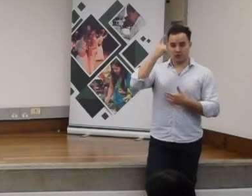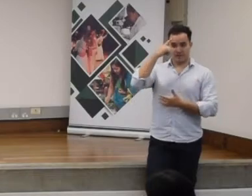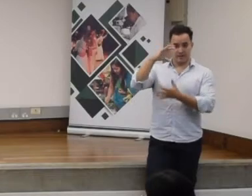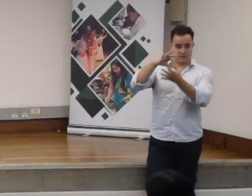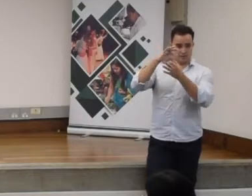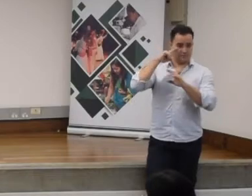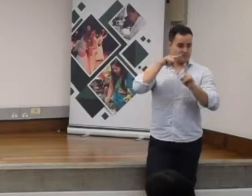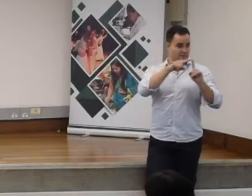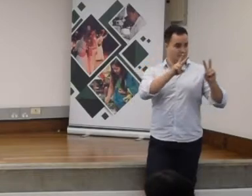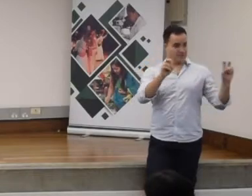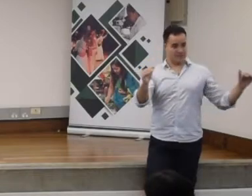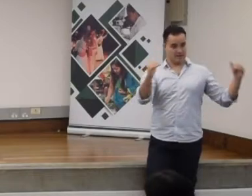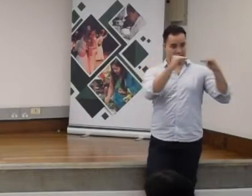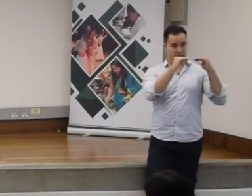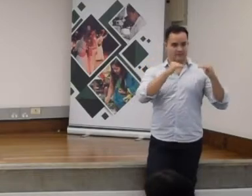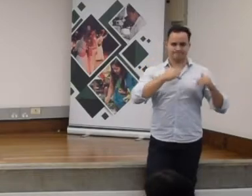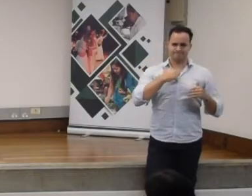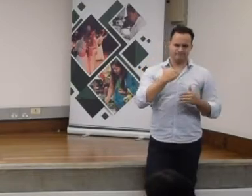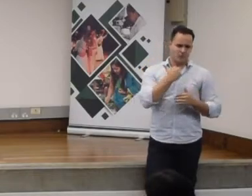insuficientes.